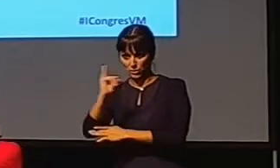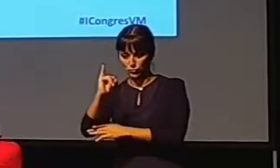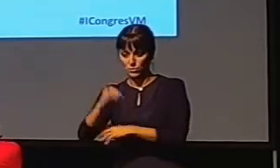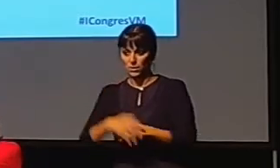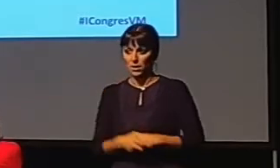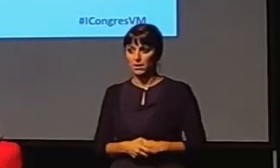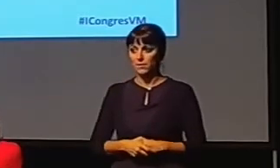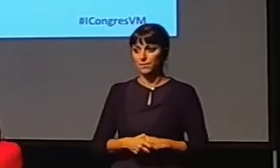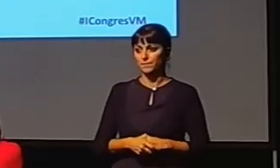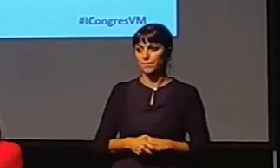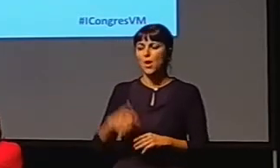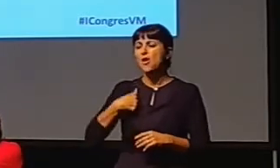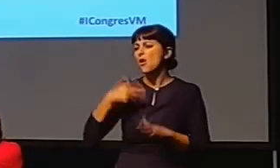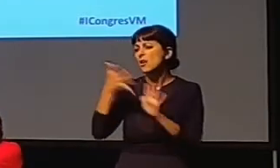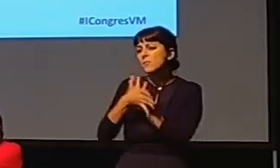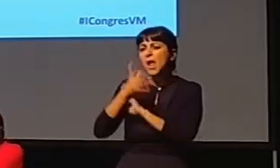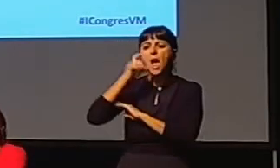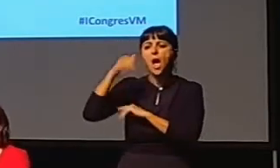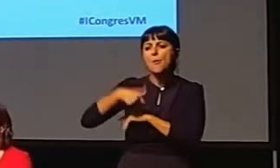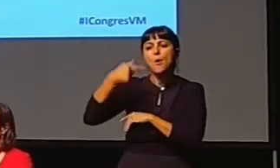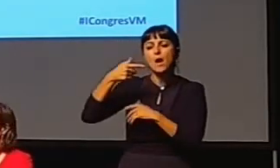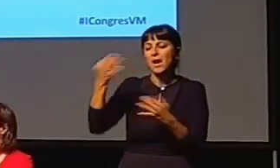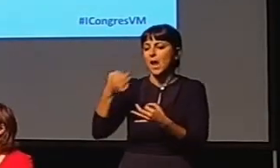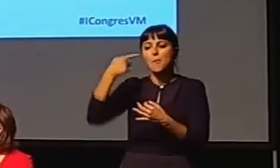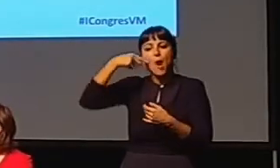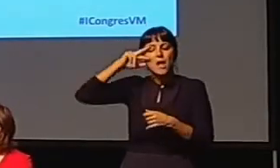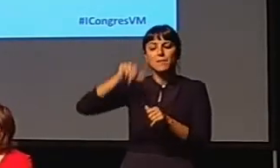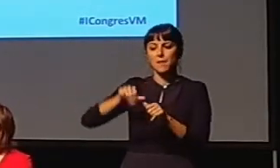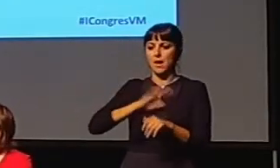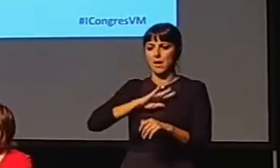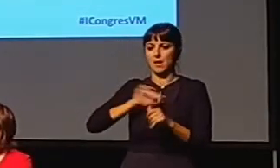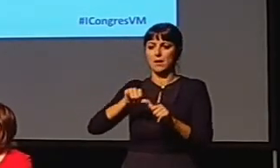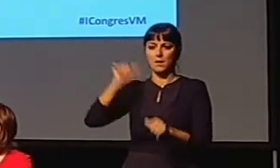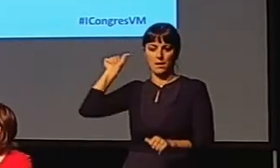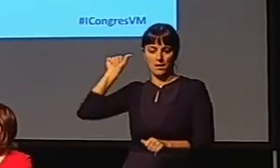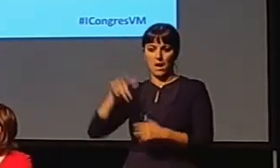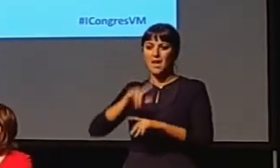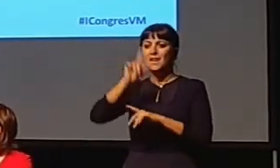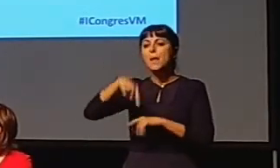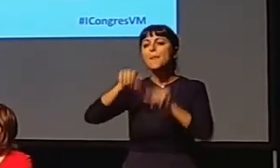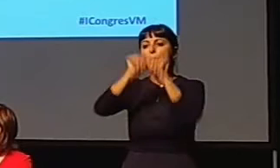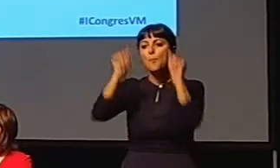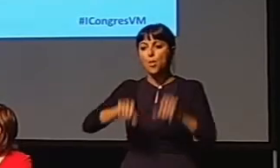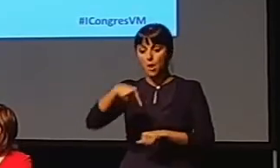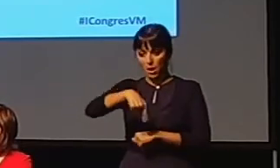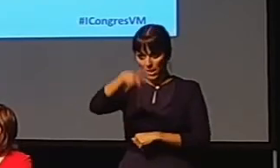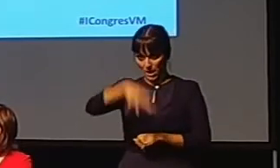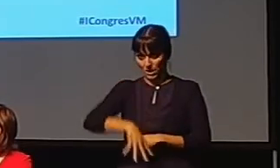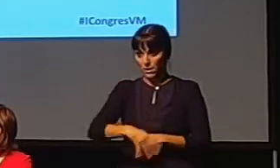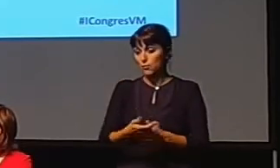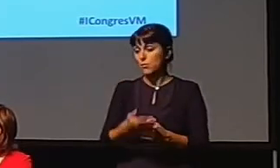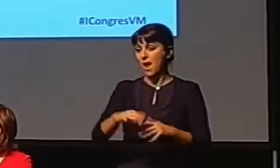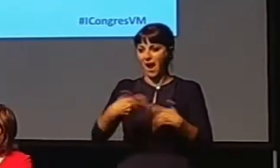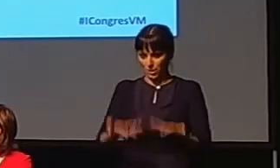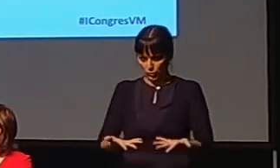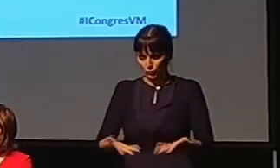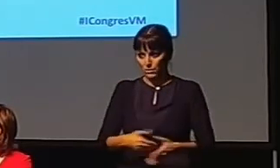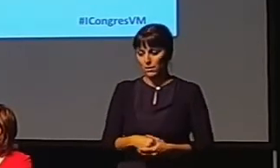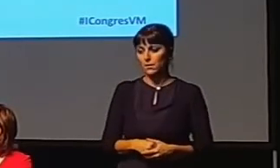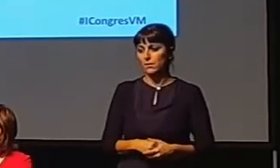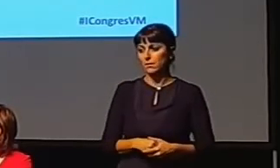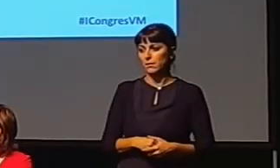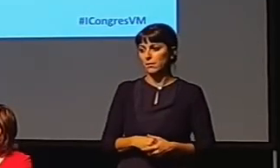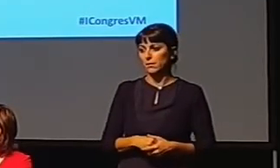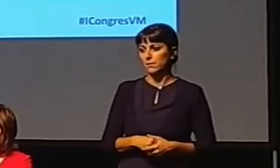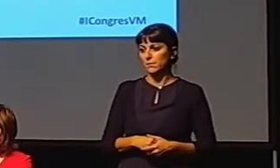l'experiència i en alguns detalls del actual model que s'està plantejant a Catalunya, o sigui, l'actual, està